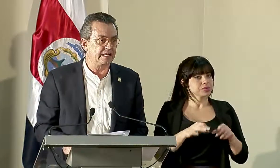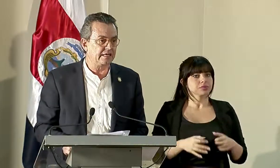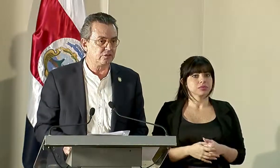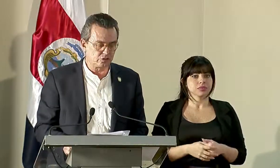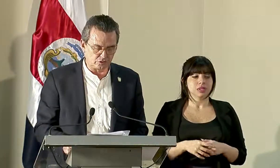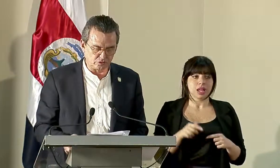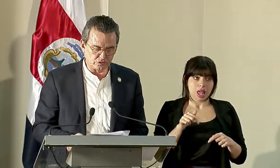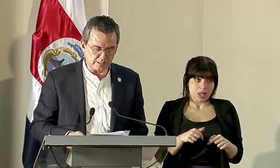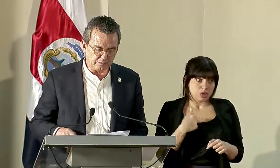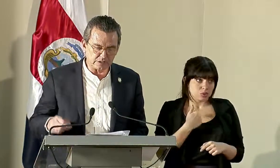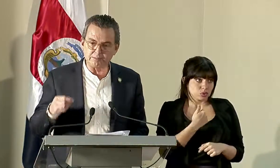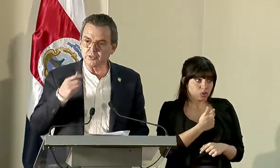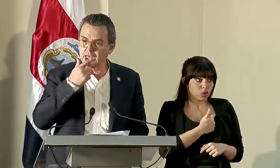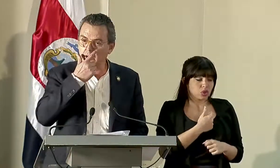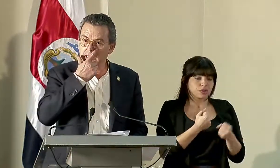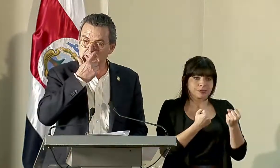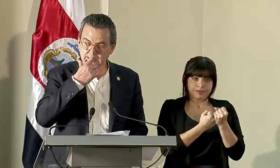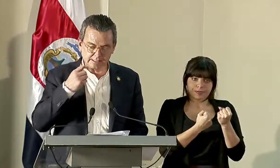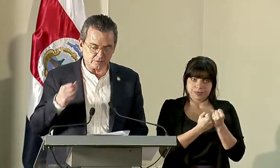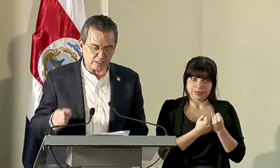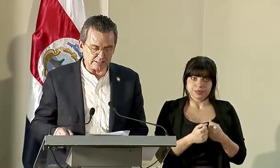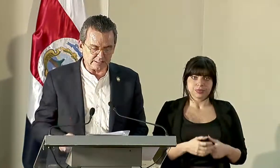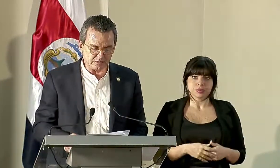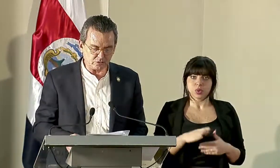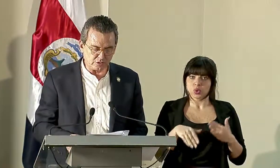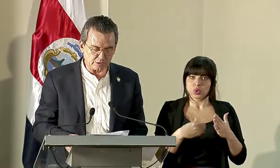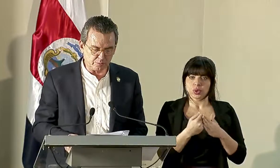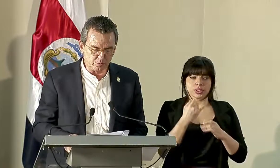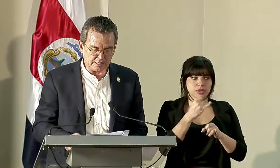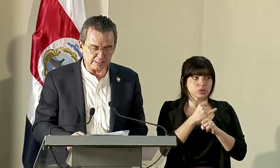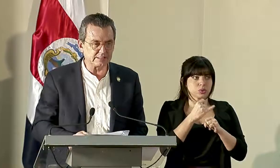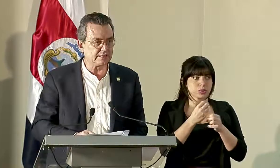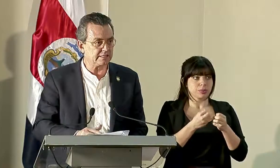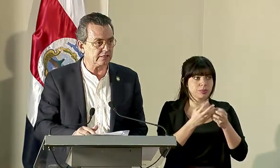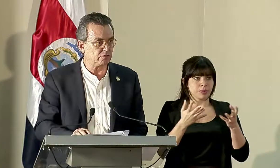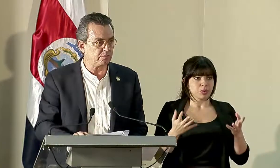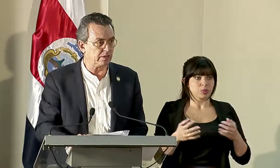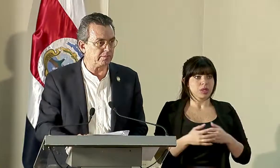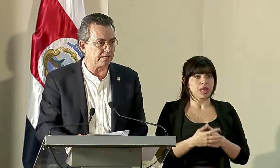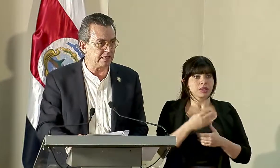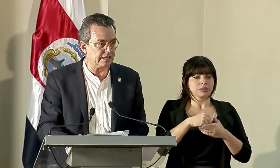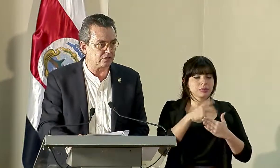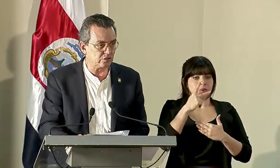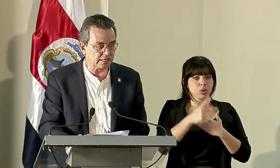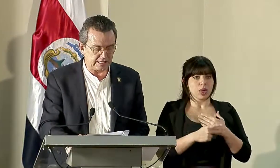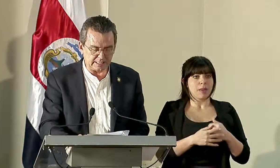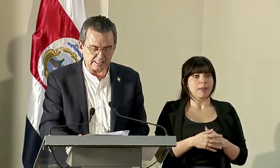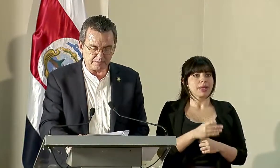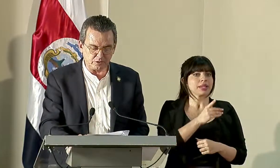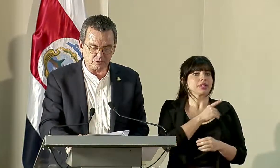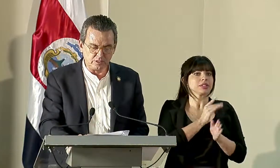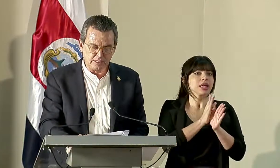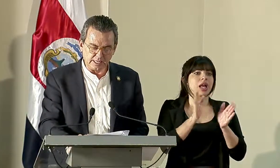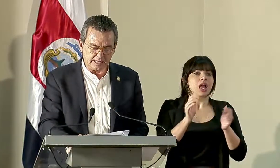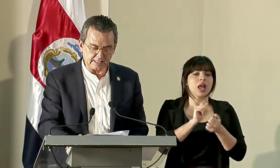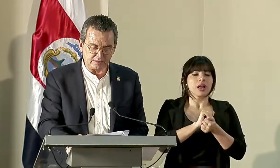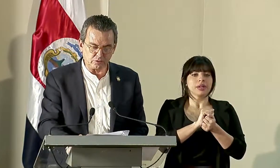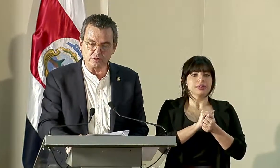y de aquí nosotros hemos apoyado a todas las instituciones públicas dentro del programa de la Dirección General de